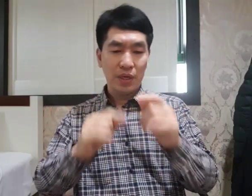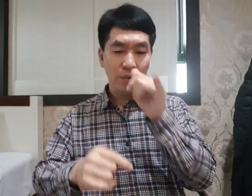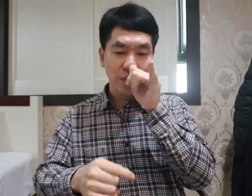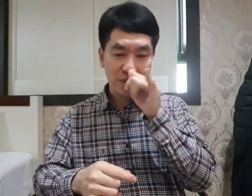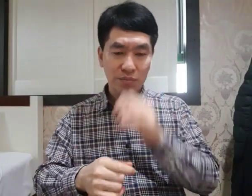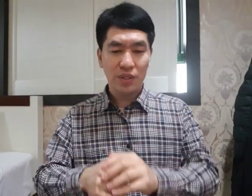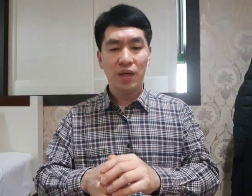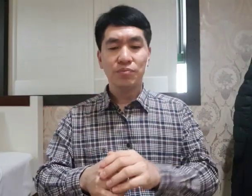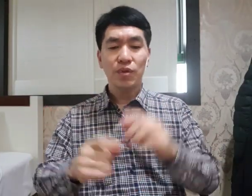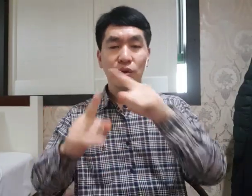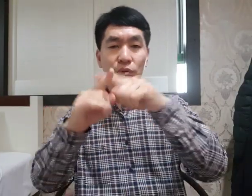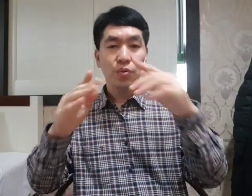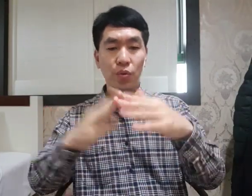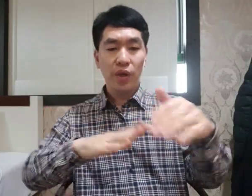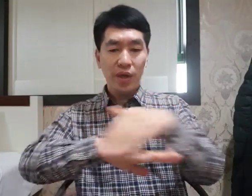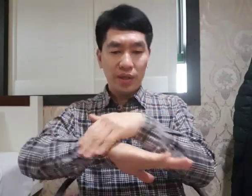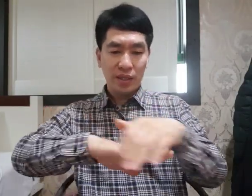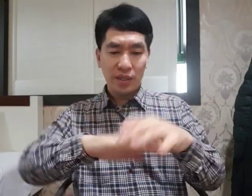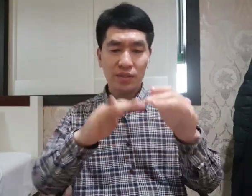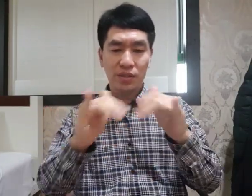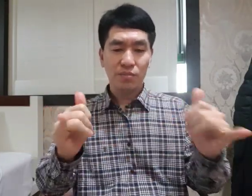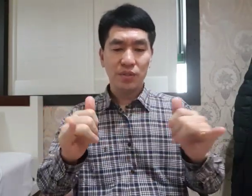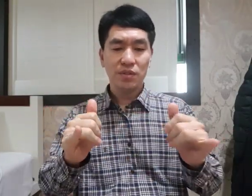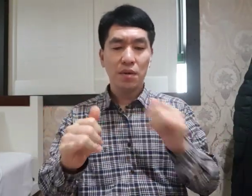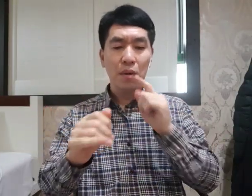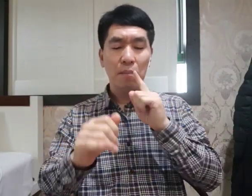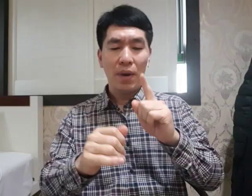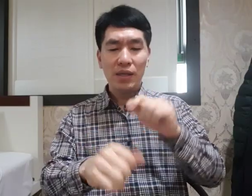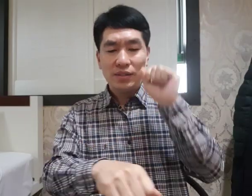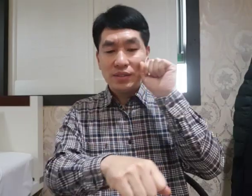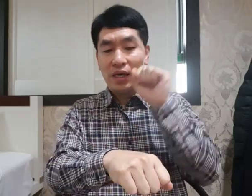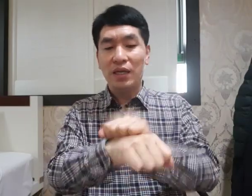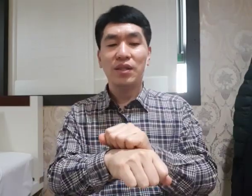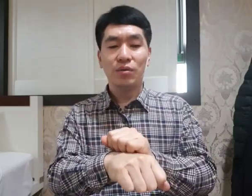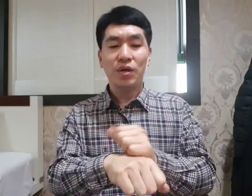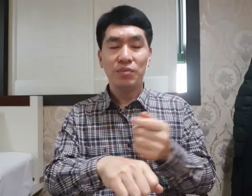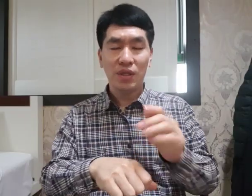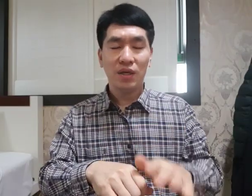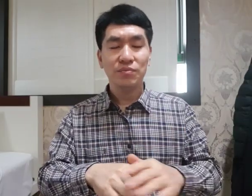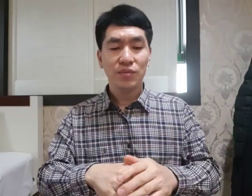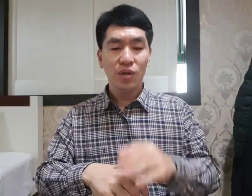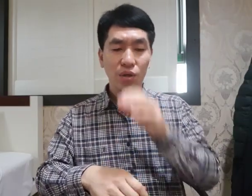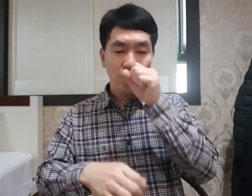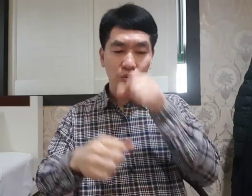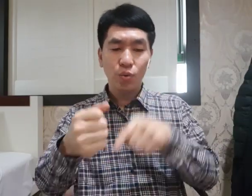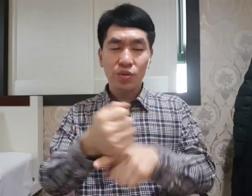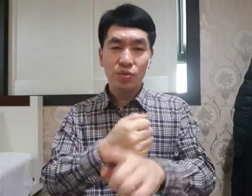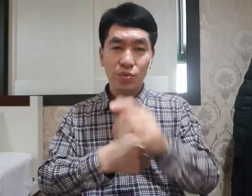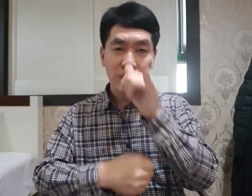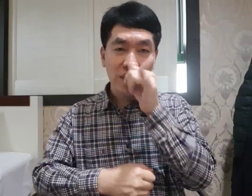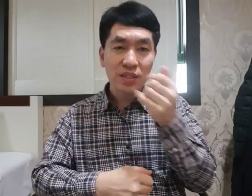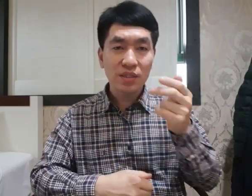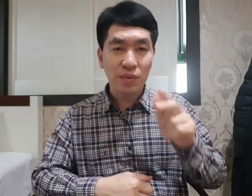말하고 있습니다. 교회 다니는 사람들은 말 잘한다고 합니다. 좋은 뜻이